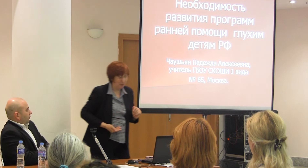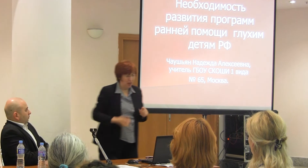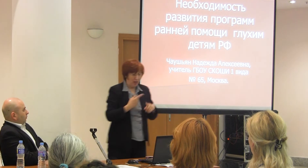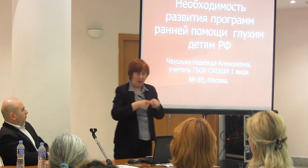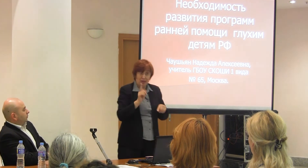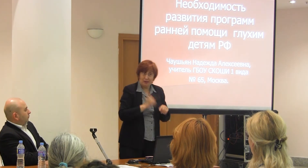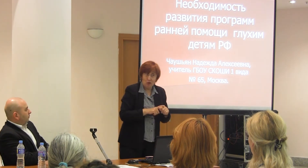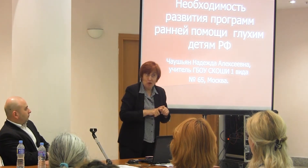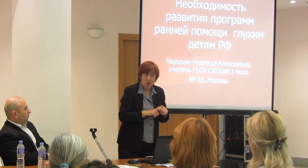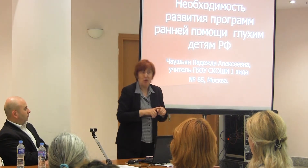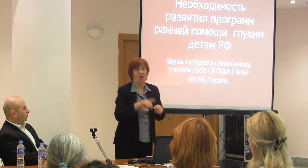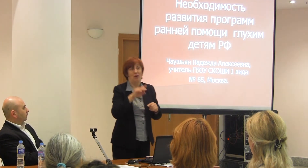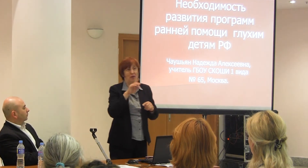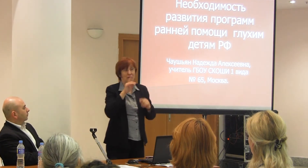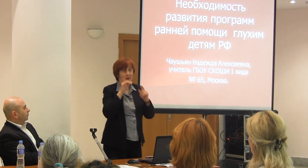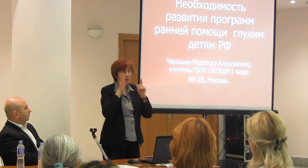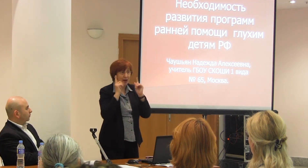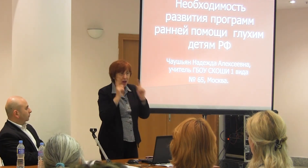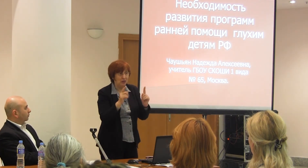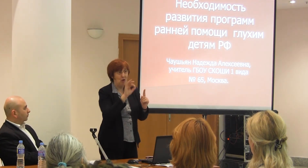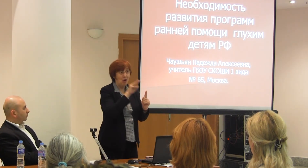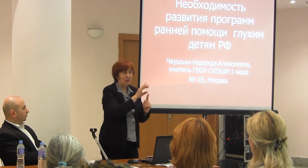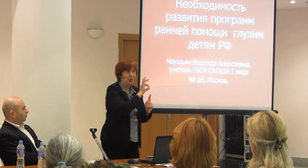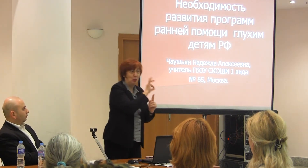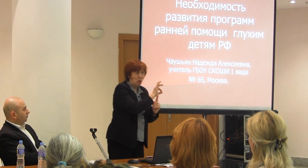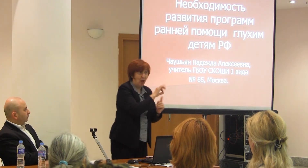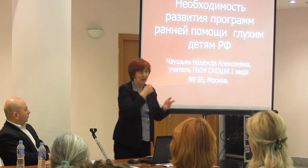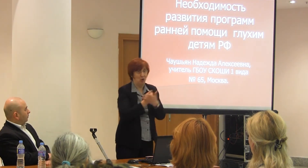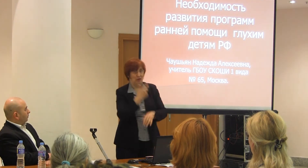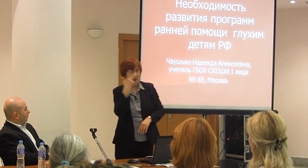который влияет на всю дальнейшую жизнь любого человека.